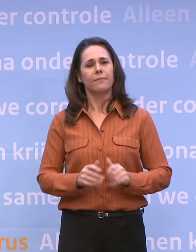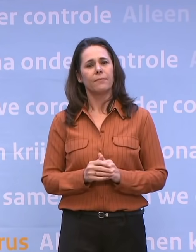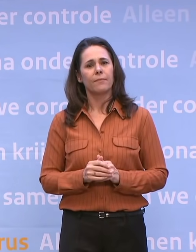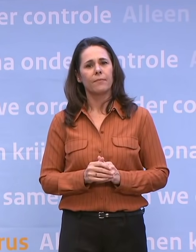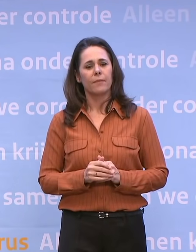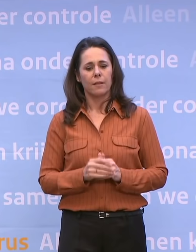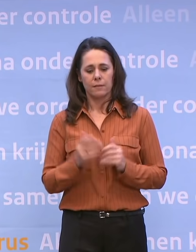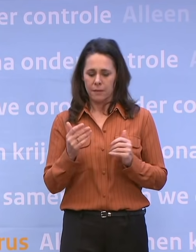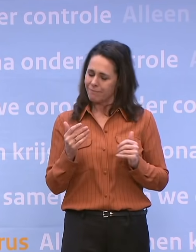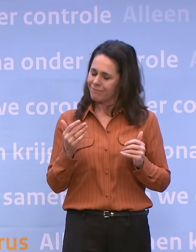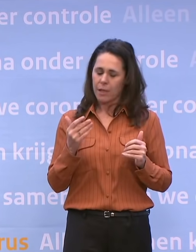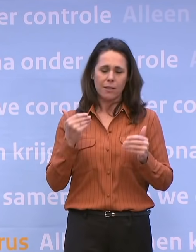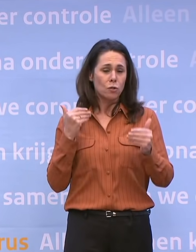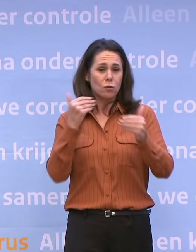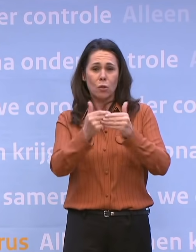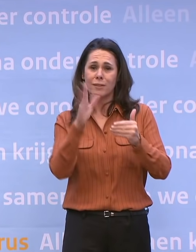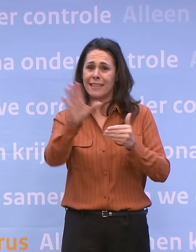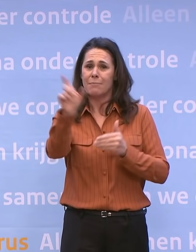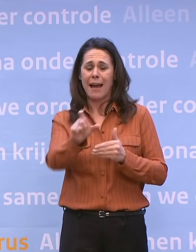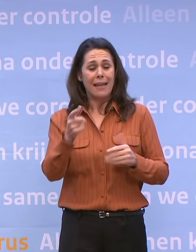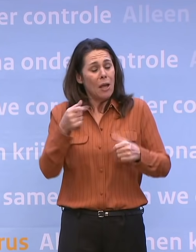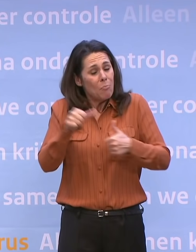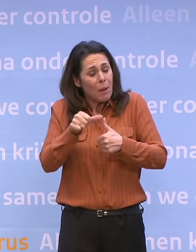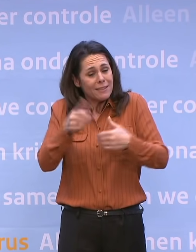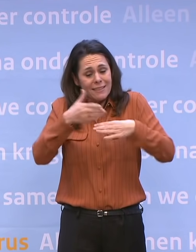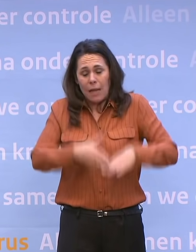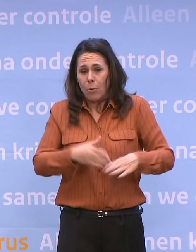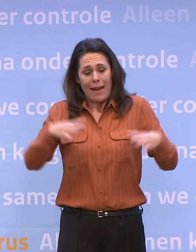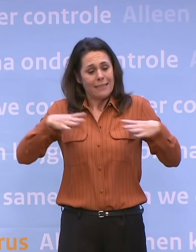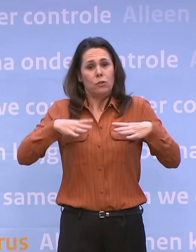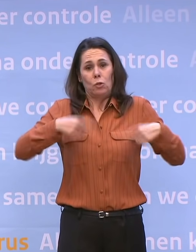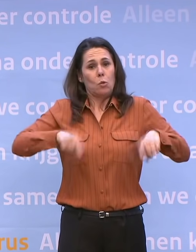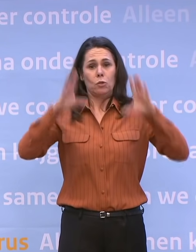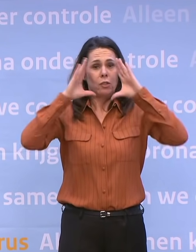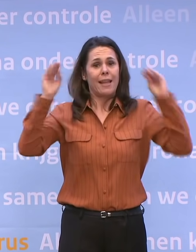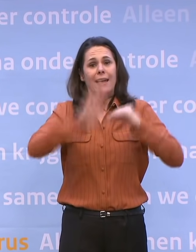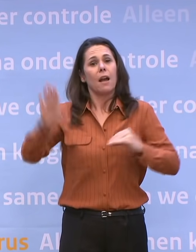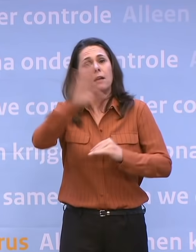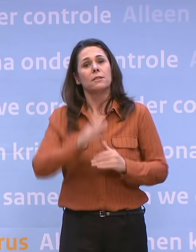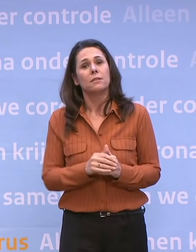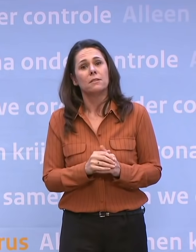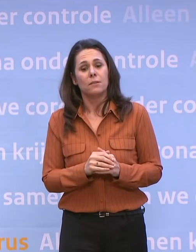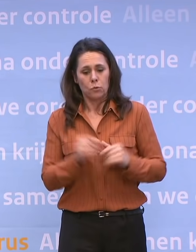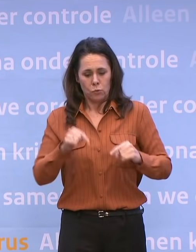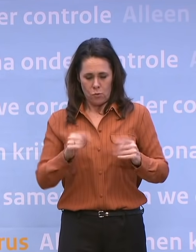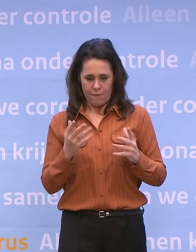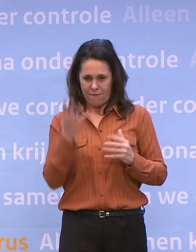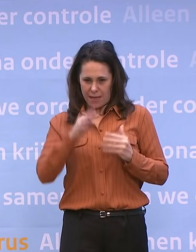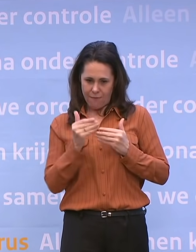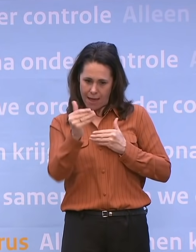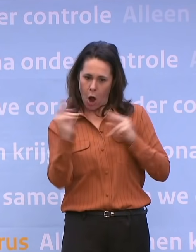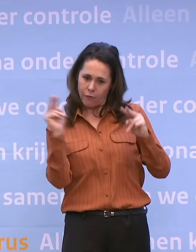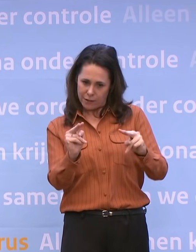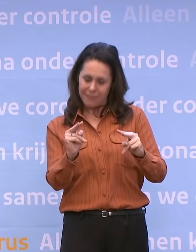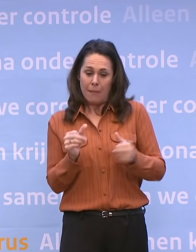dan door te trekken tot 10 mei. Dat vind ik niet verstandig. Past niet bij het volwassen democratische trotse Nederland. Dus wij doen dat tot de fase die we kunnen overzien. Wat wel